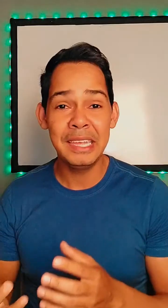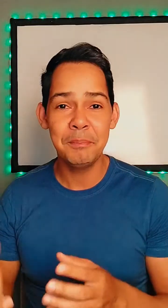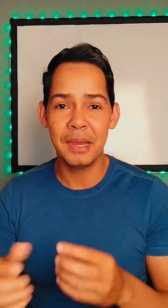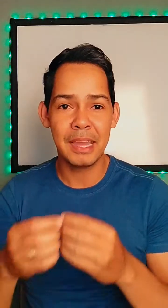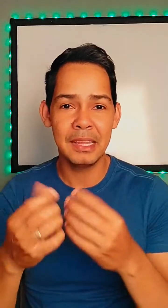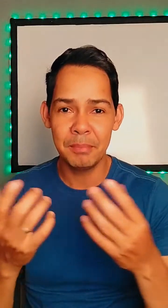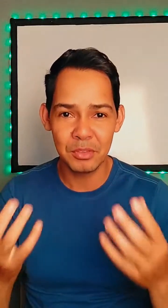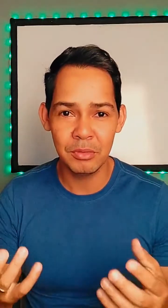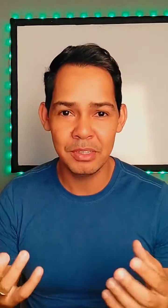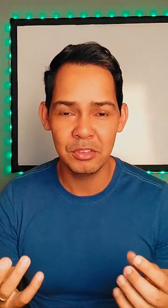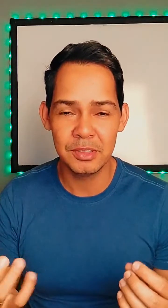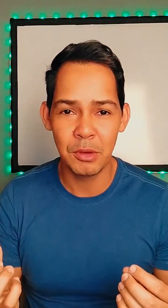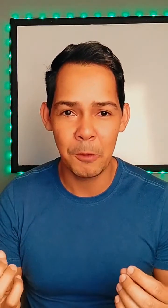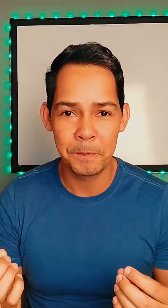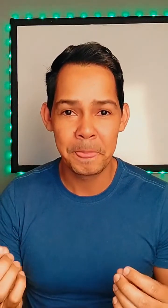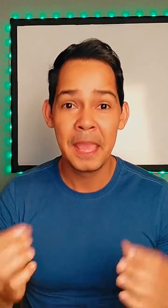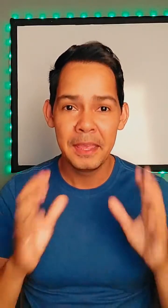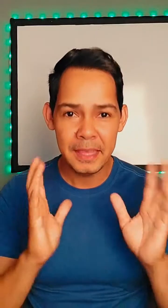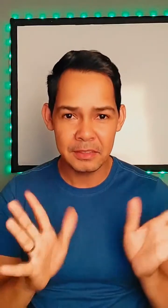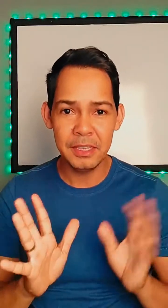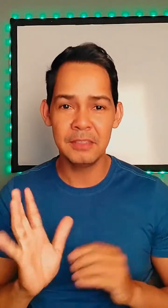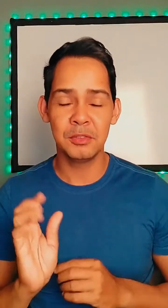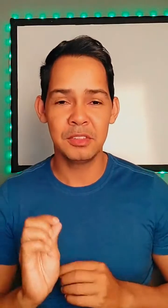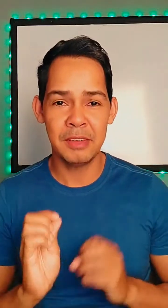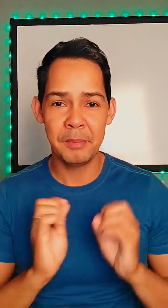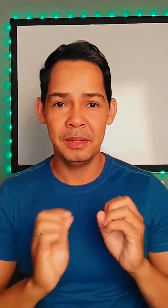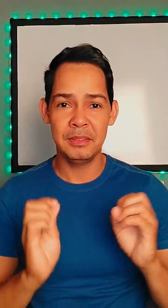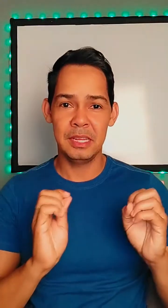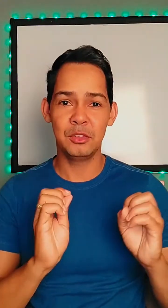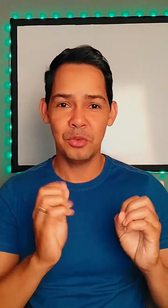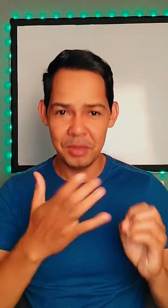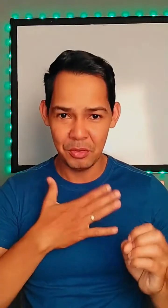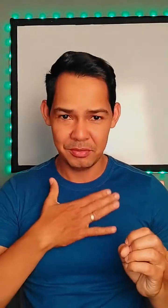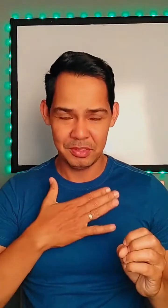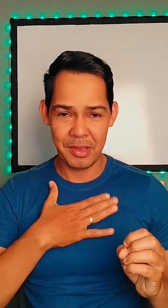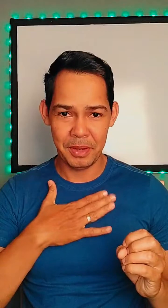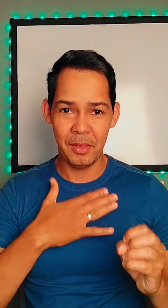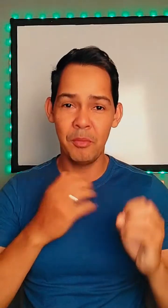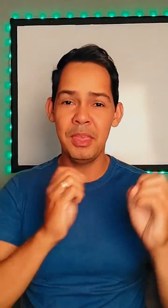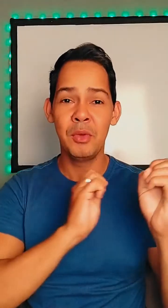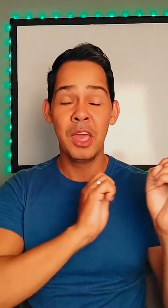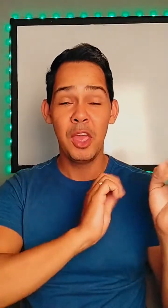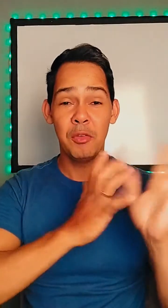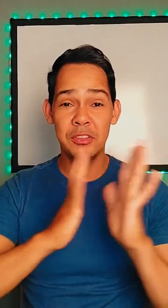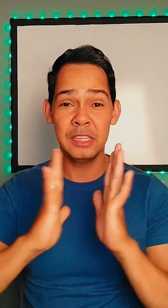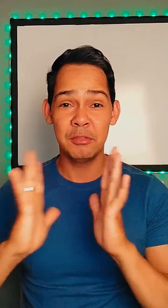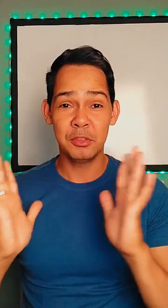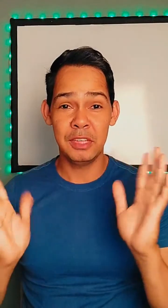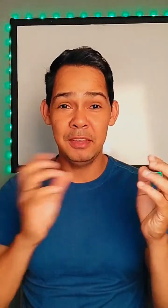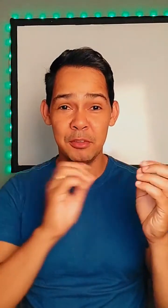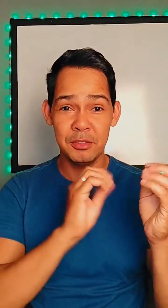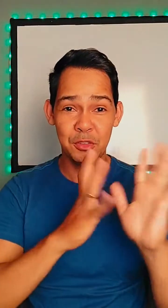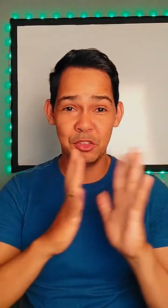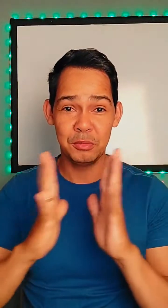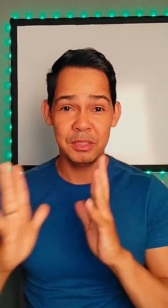ímpar, cada pessoa é individual. E às vezes você vai aprender sinais comigo. Você vai aprender comigo, eu vou ensinar você, você vai assistir as minhas